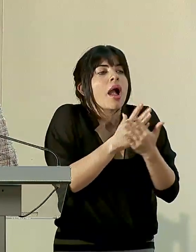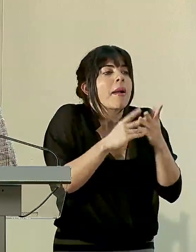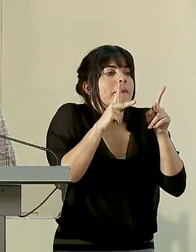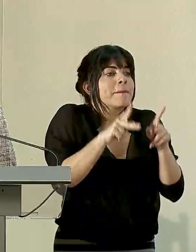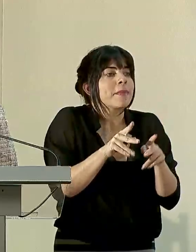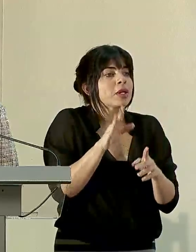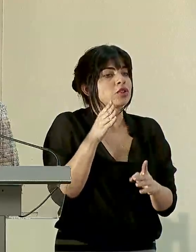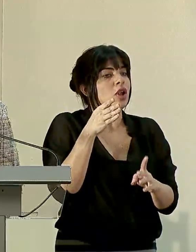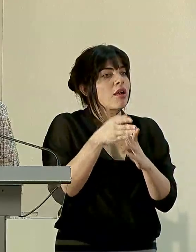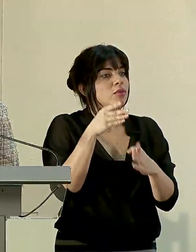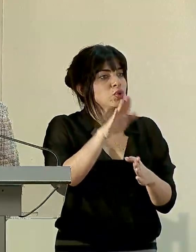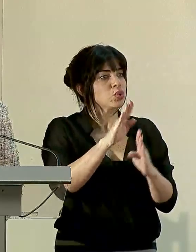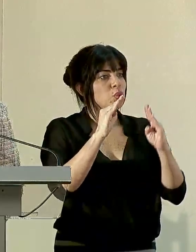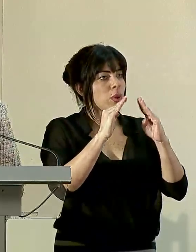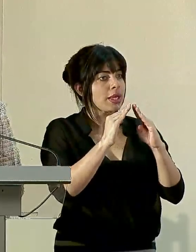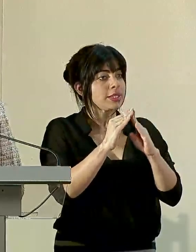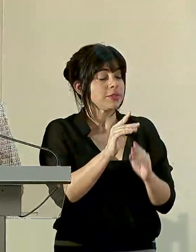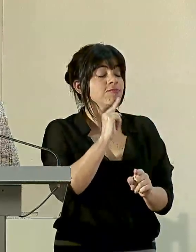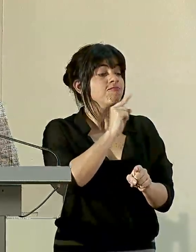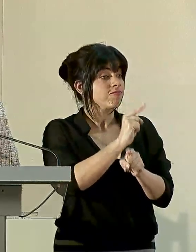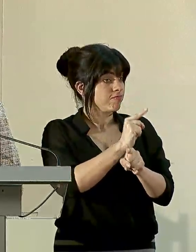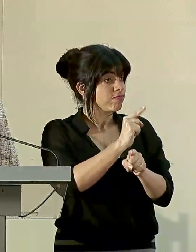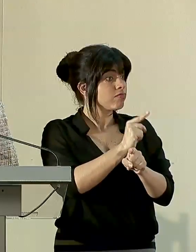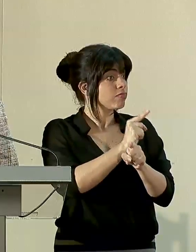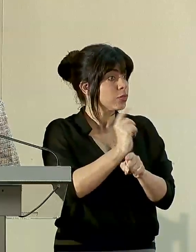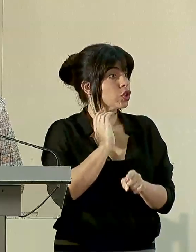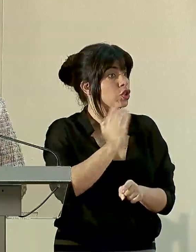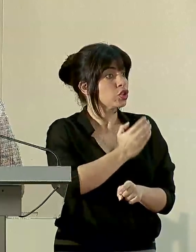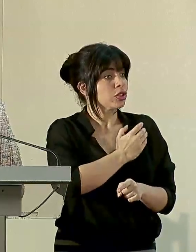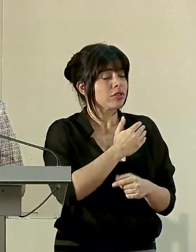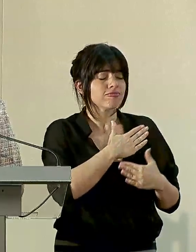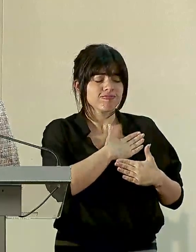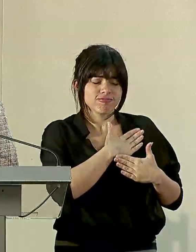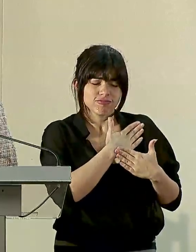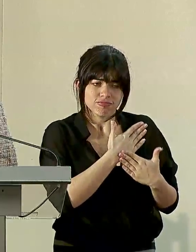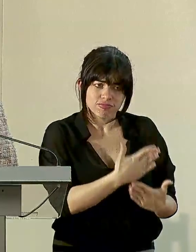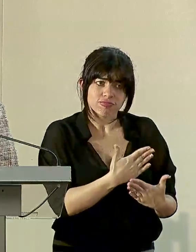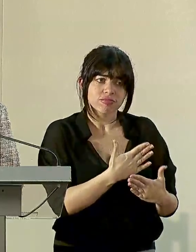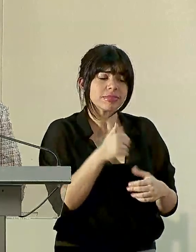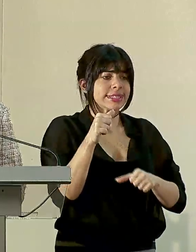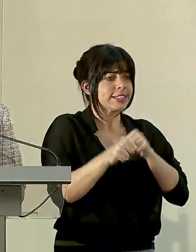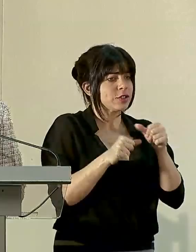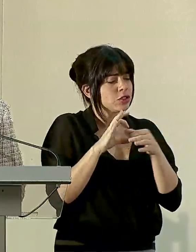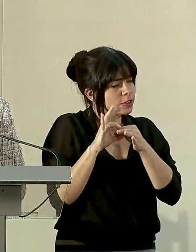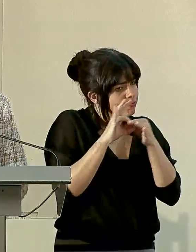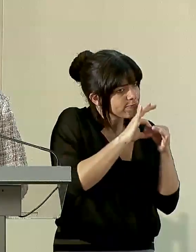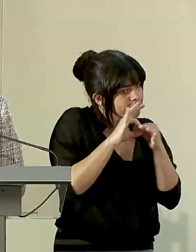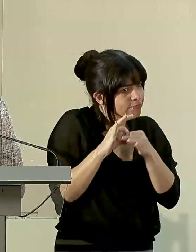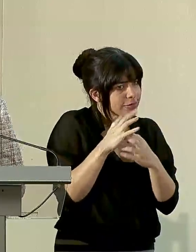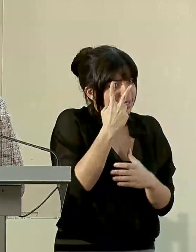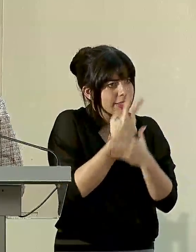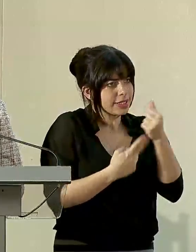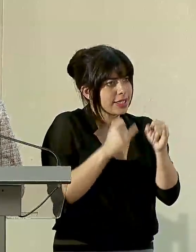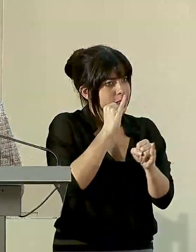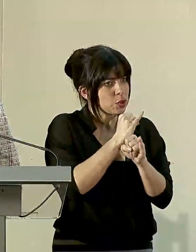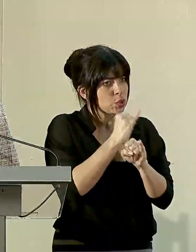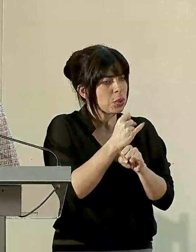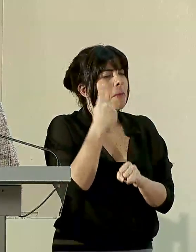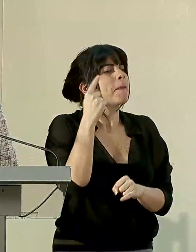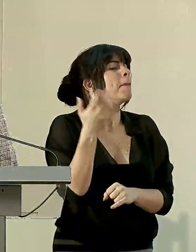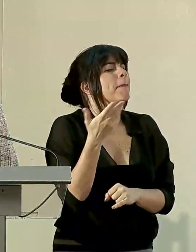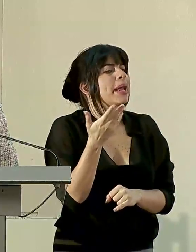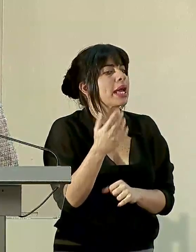persona a su casa. Efectivamente, estamos en la mejor disposición de sumar esfuerzos las dos instituciones para